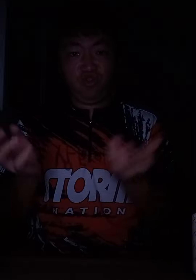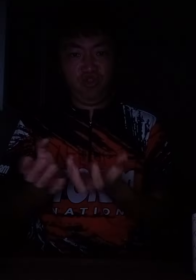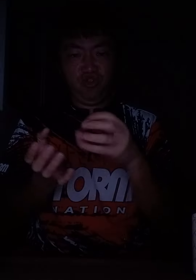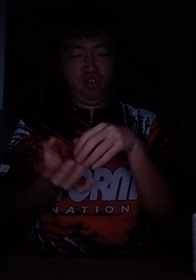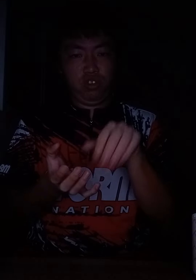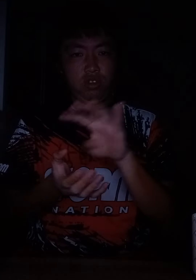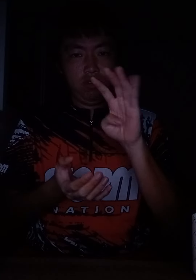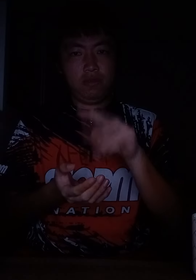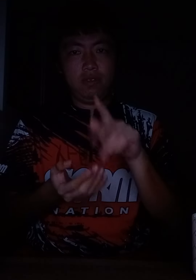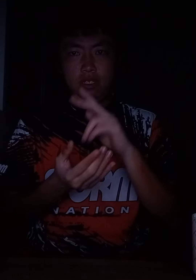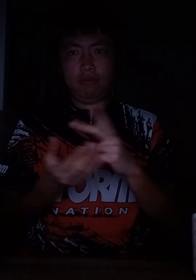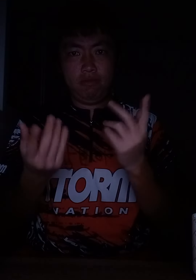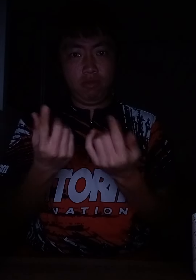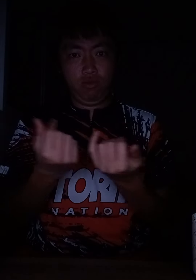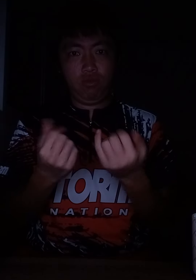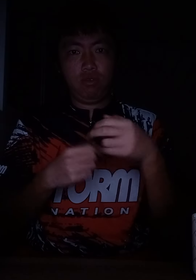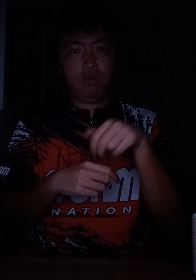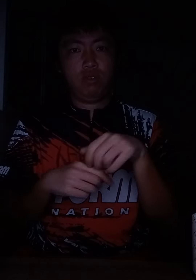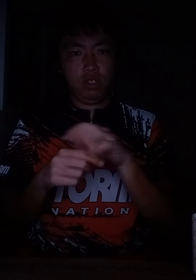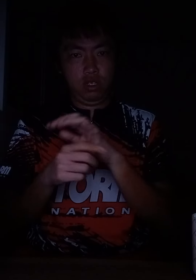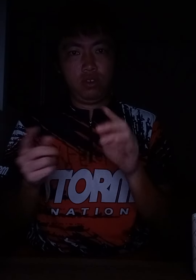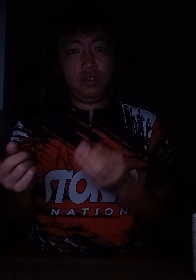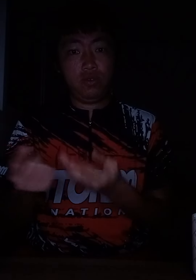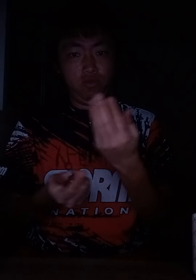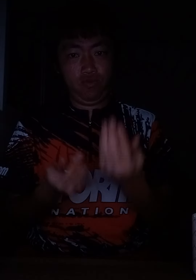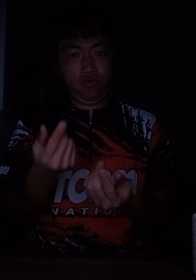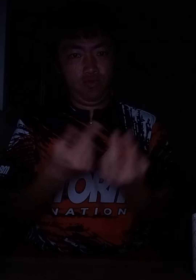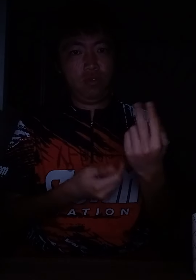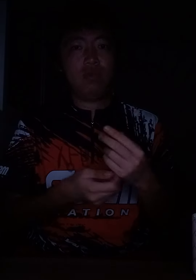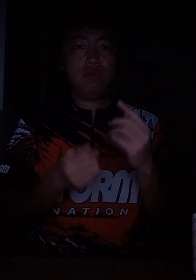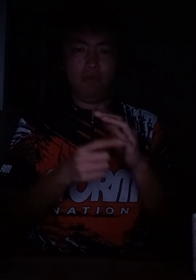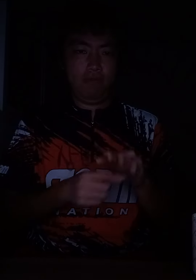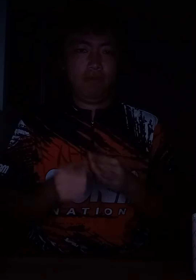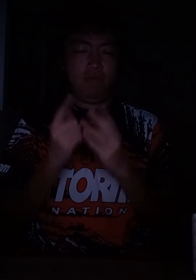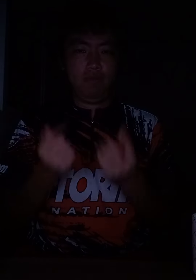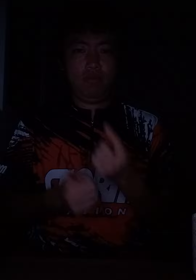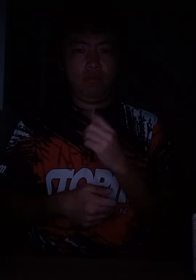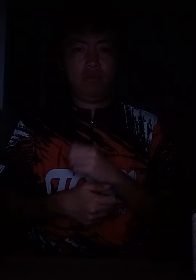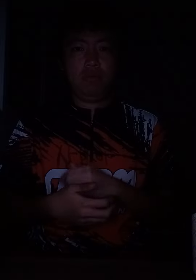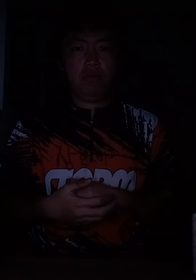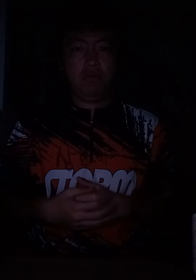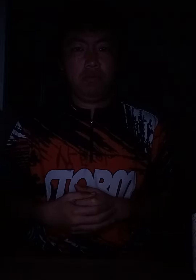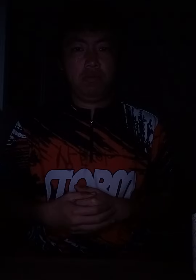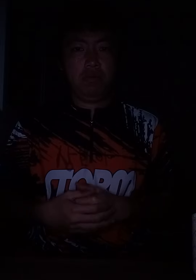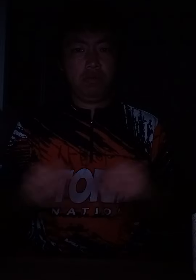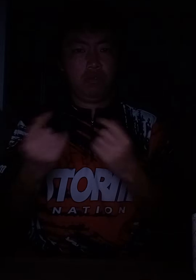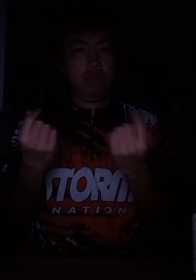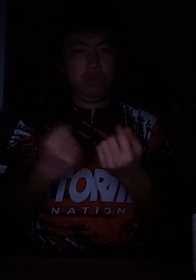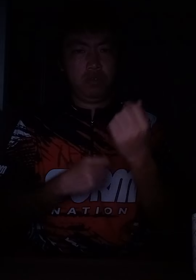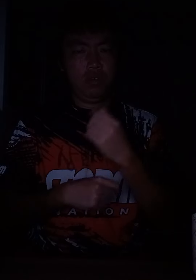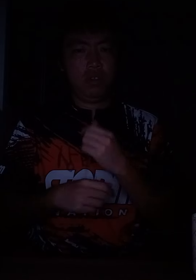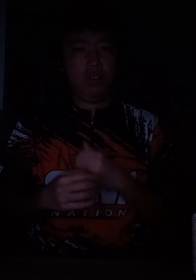면적인 49,300만 제곱미터 크기의 공장 2개 동이 전소됐습니다. 아직 정확한 화재 원인이 밝혀지지 않은